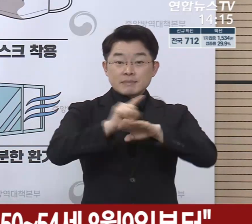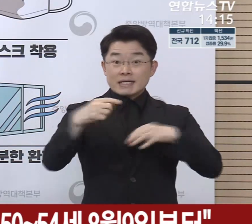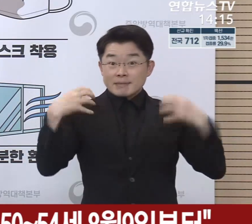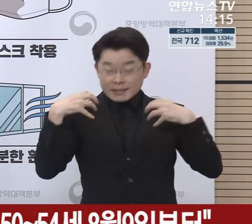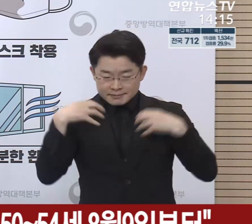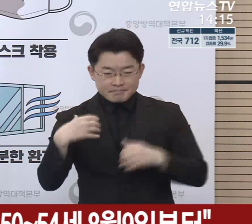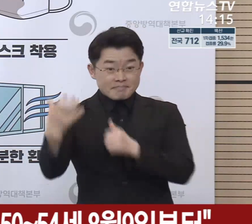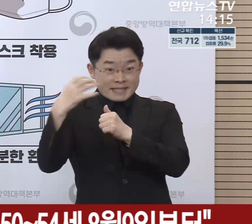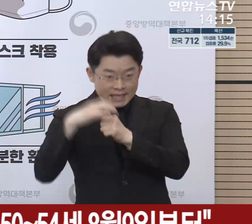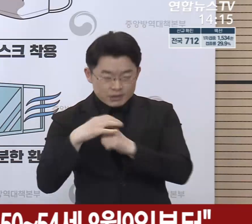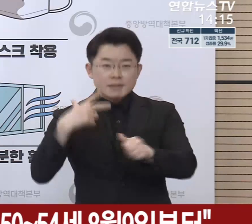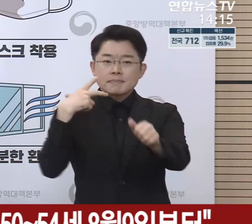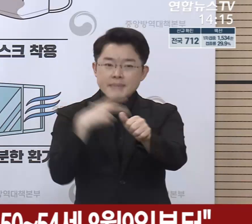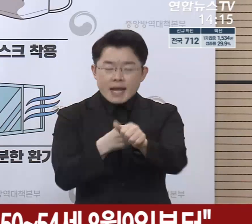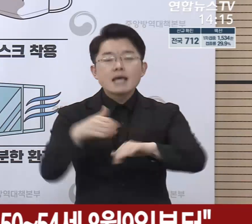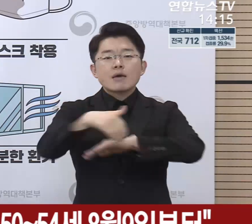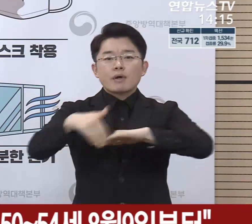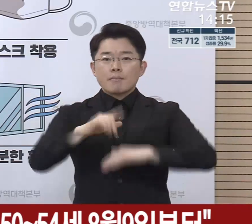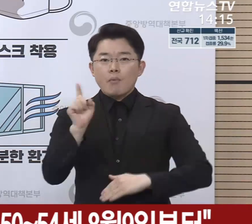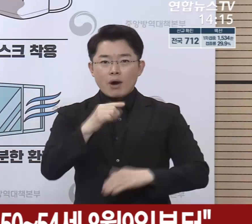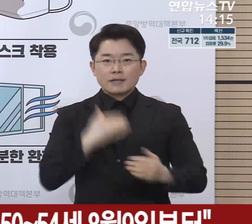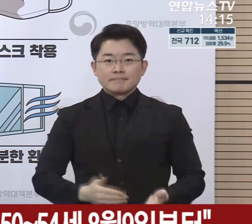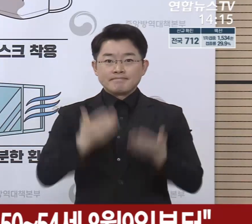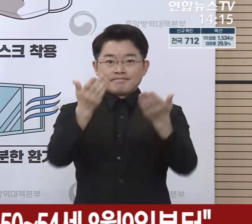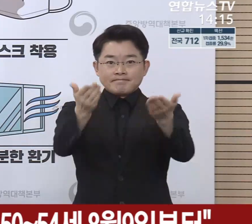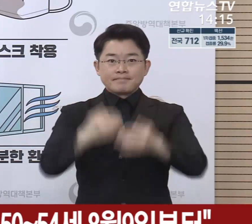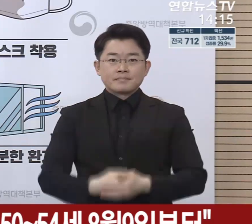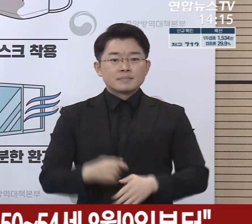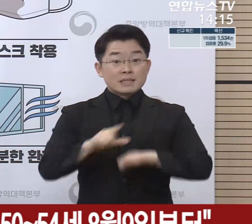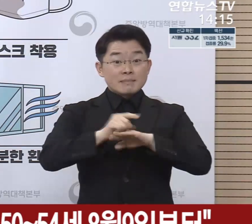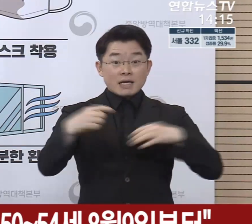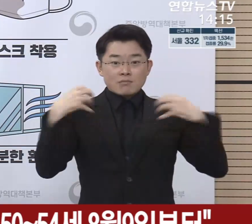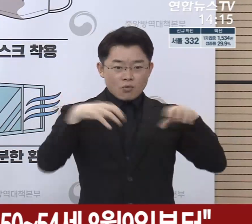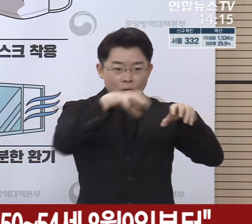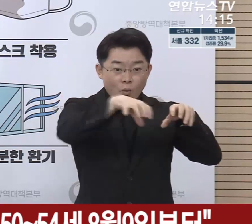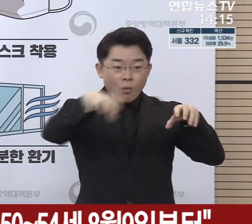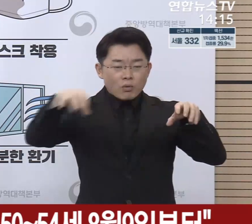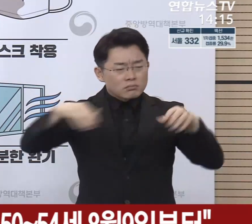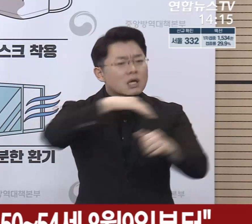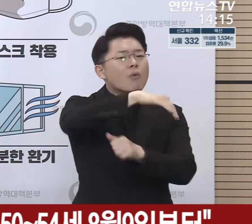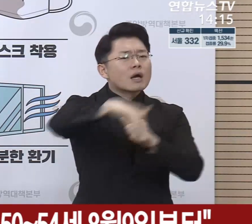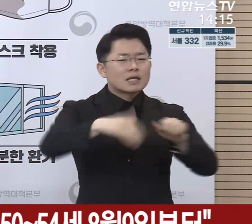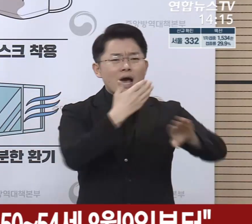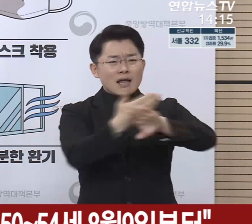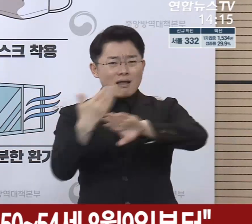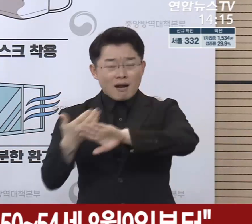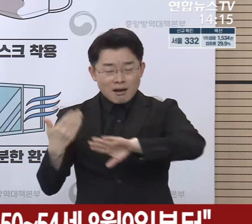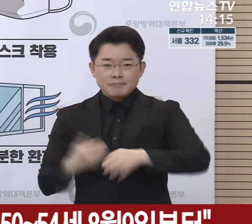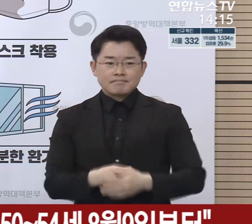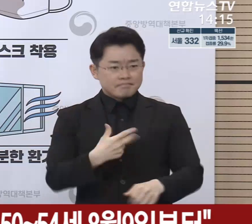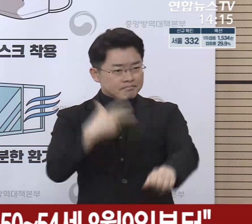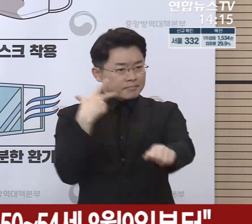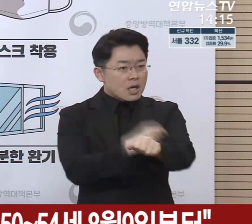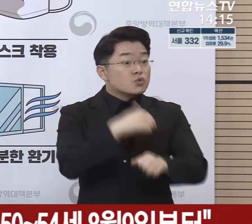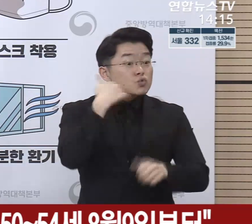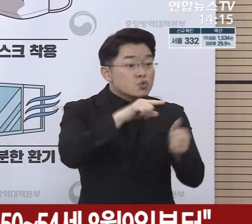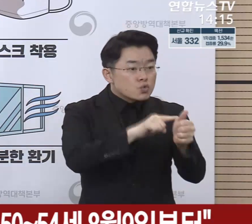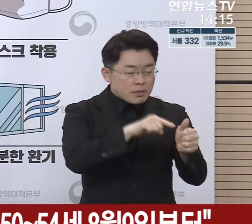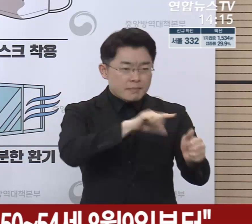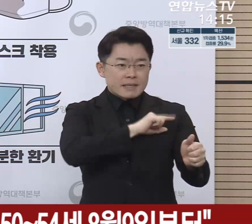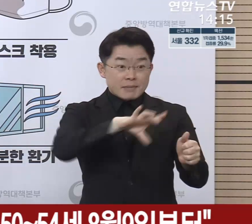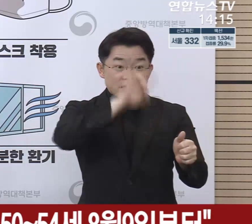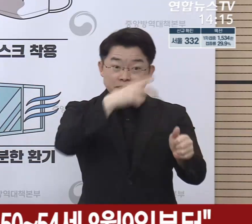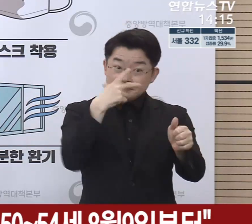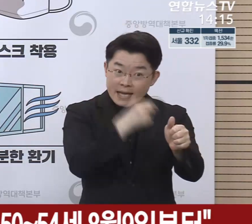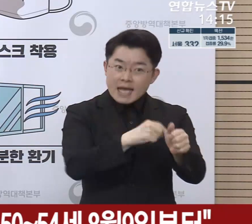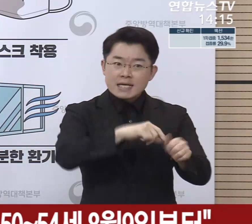자율접종입니다. 지자체의 특성과 방역 상황을 고려해서 접종 대상자를 선정하고 적게